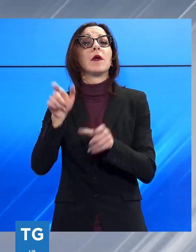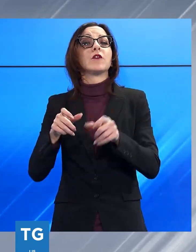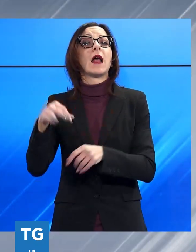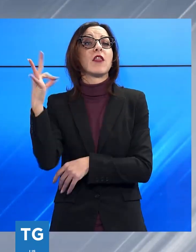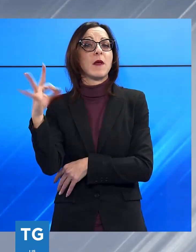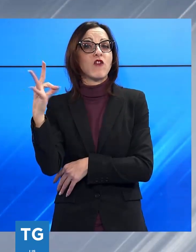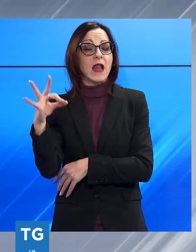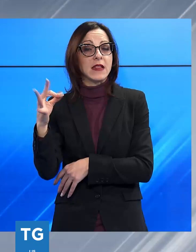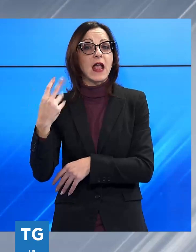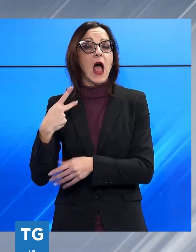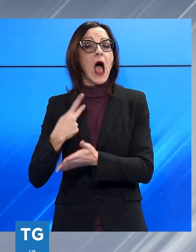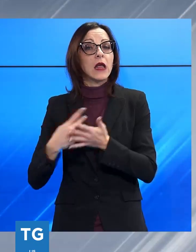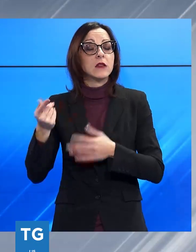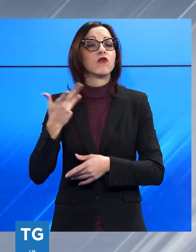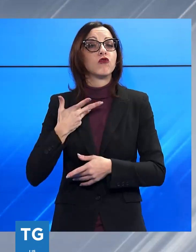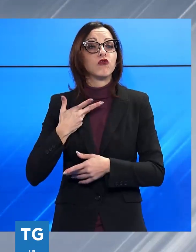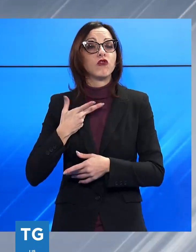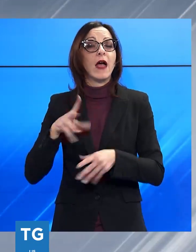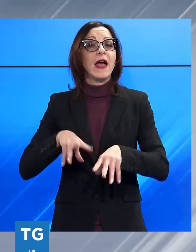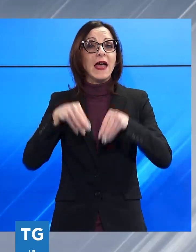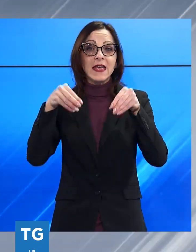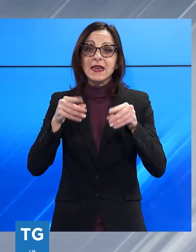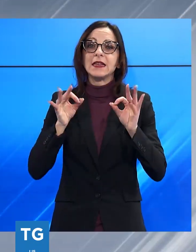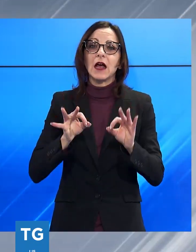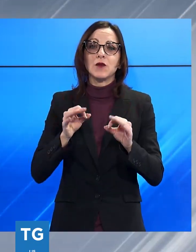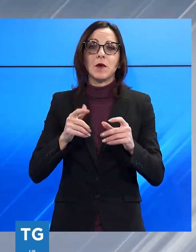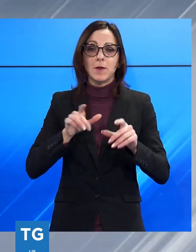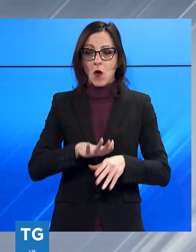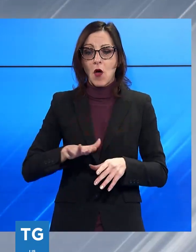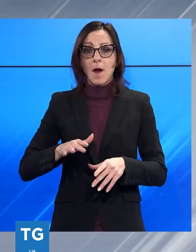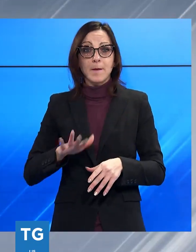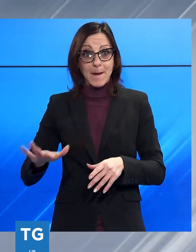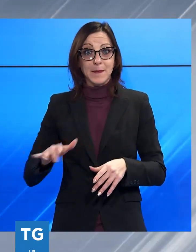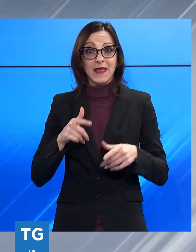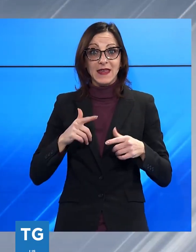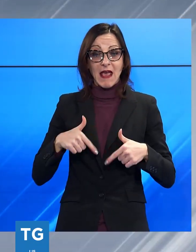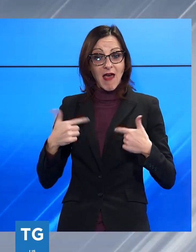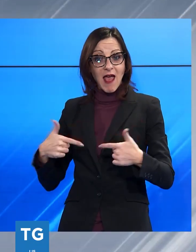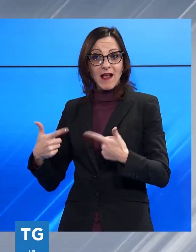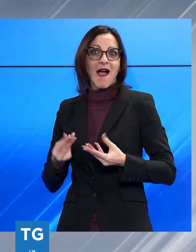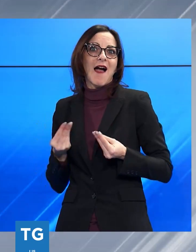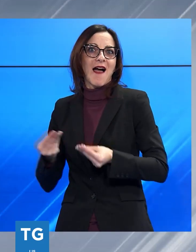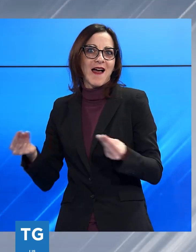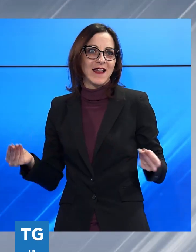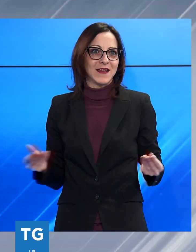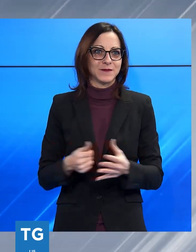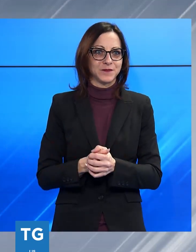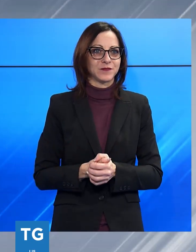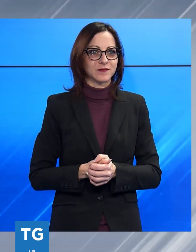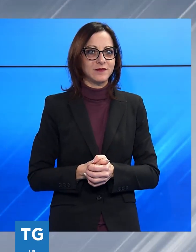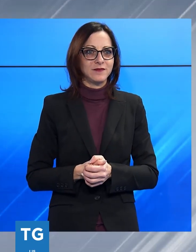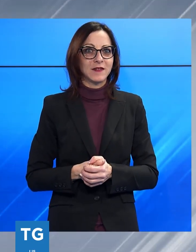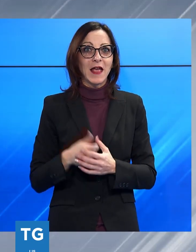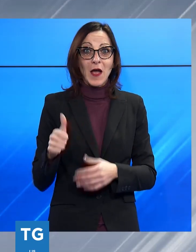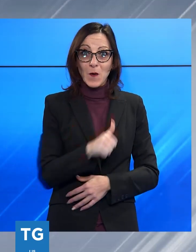iniziato il giro del reparto con la consegna dei Doni ai piccoli ricoverati Mi fa molto piacere Quest'anno oltre ai vigili del fuoco c'è anche